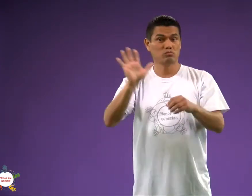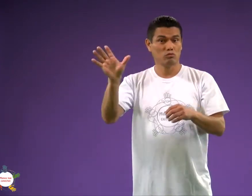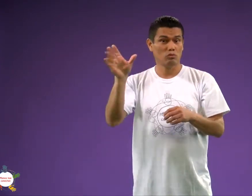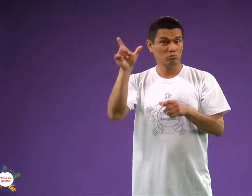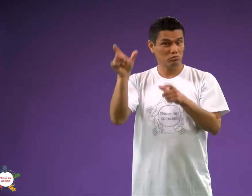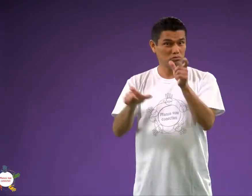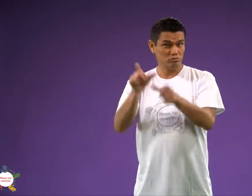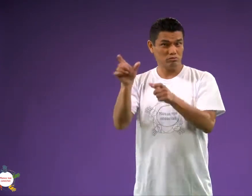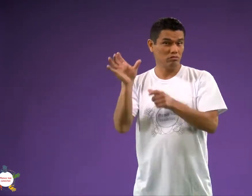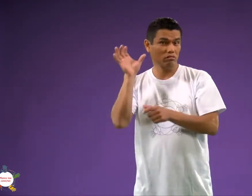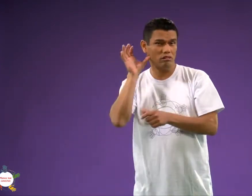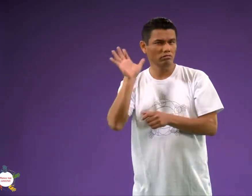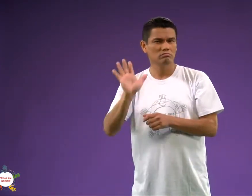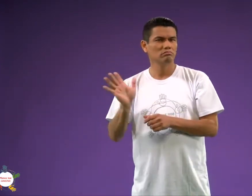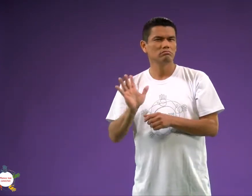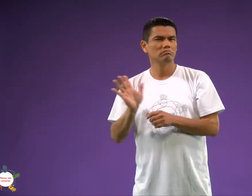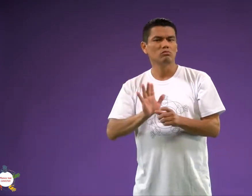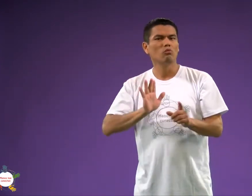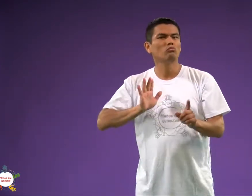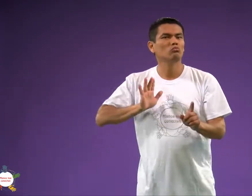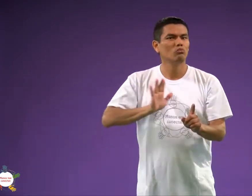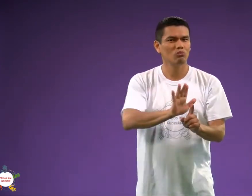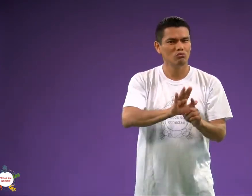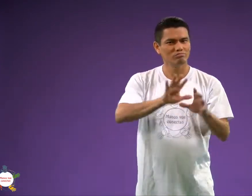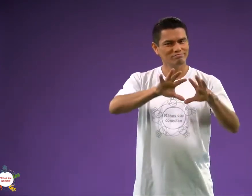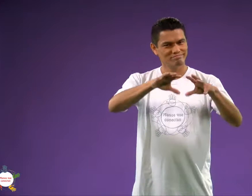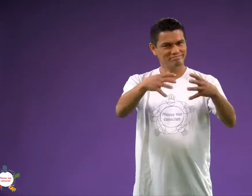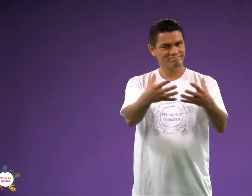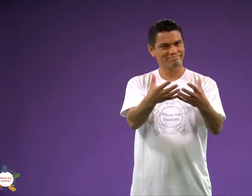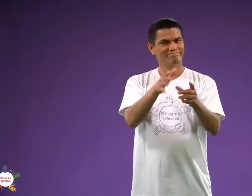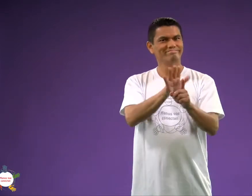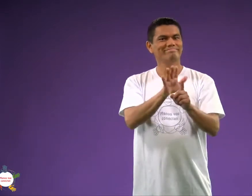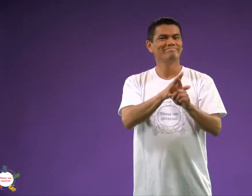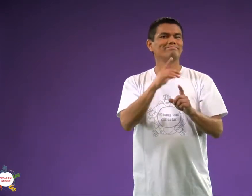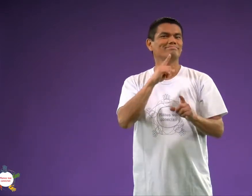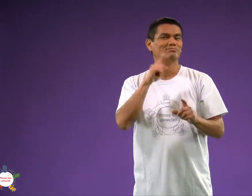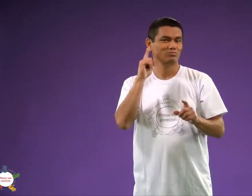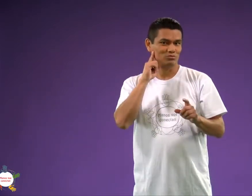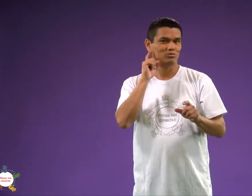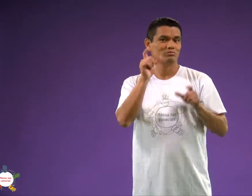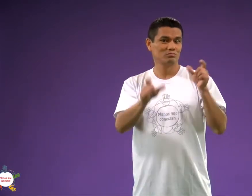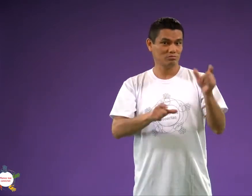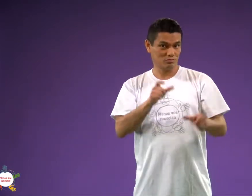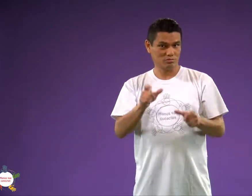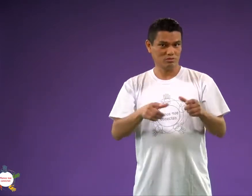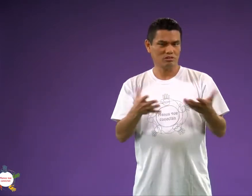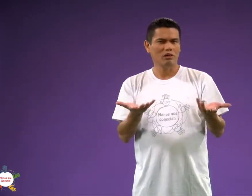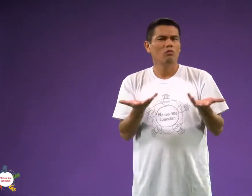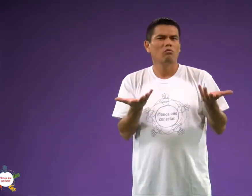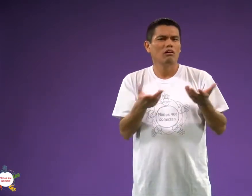Que no han sido creadas por los oyentes, sino que han sido creadas por las propias comunidades de sordos.